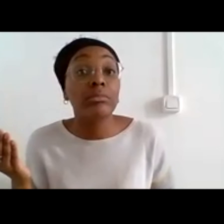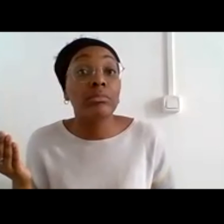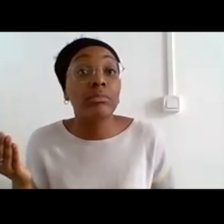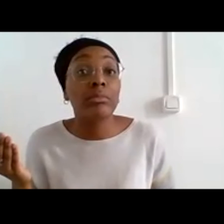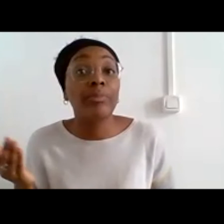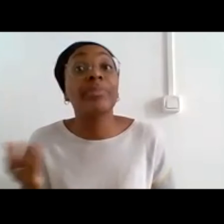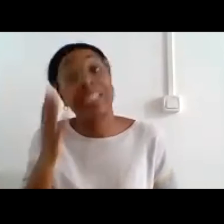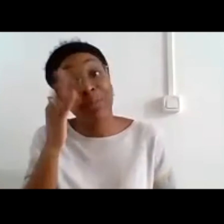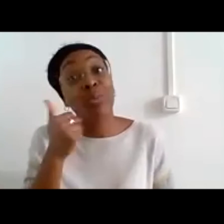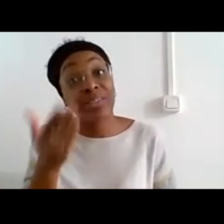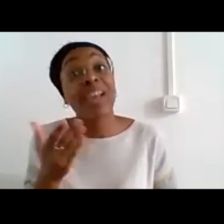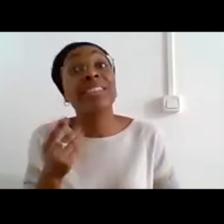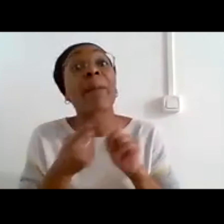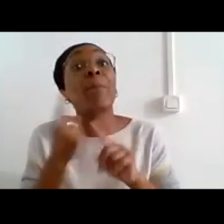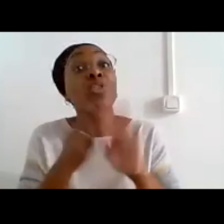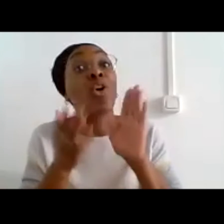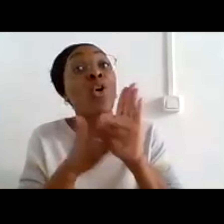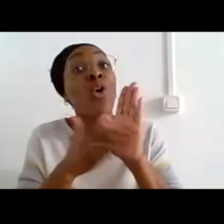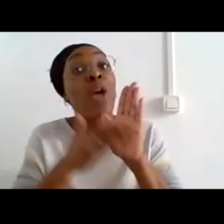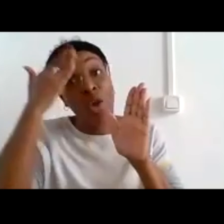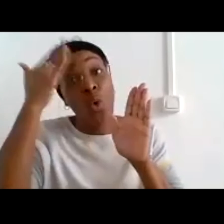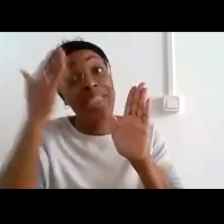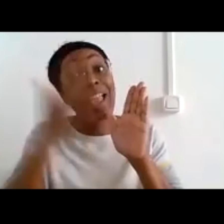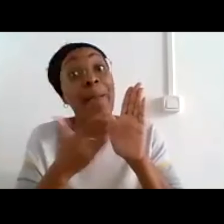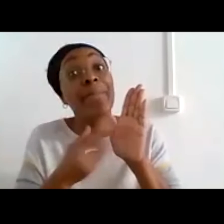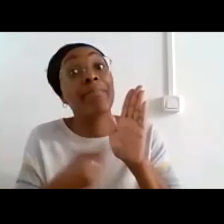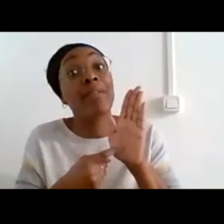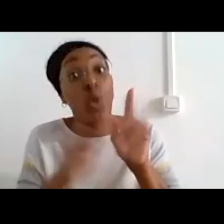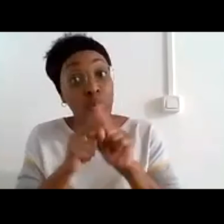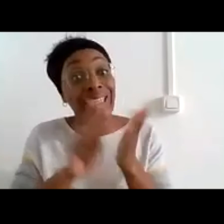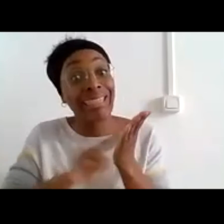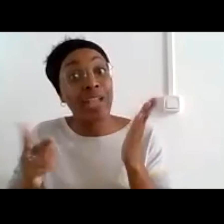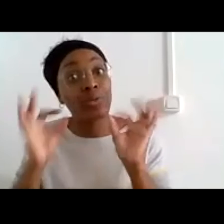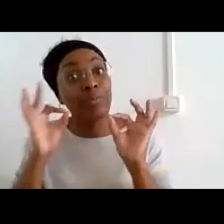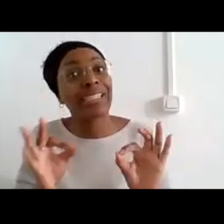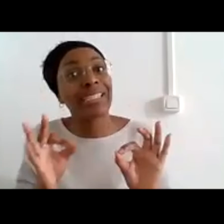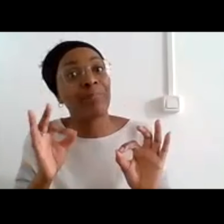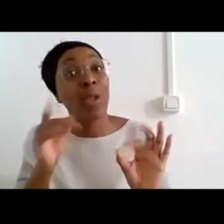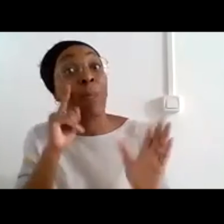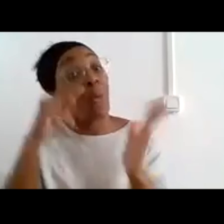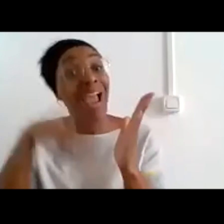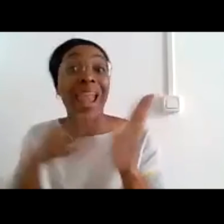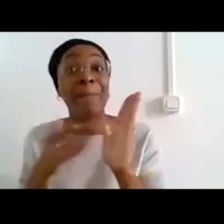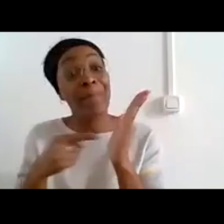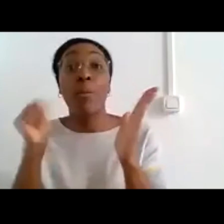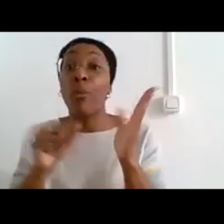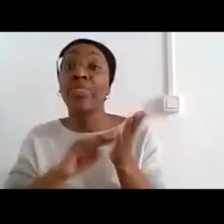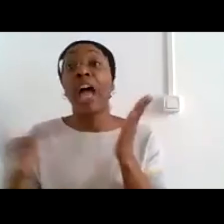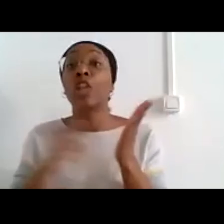D'où l'importance de bien connaître les Écritures, surtout de bien interpréter les Écritures, parce que sinon on pourrait tomber dans des travers.